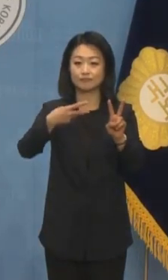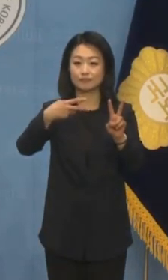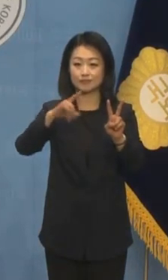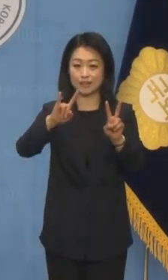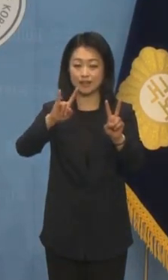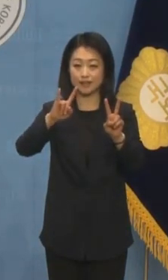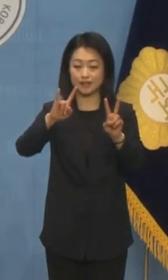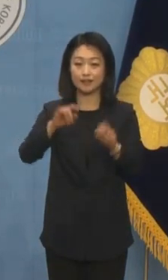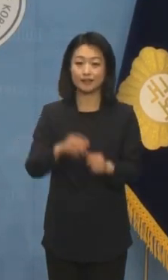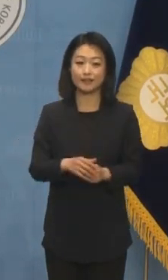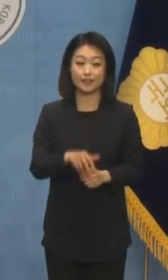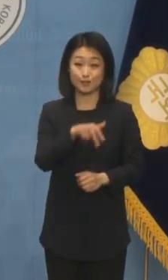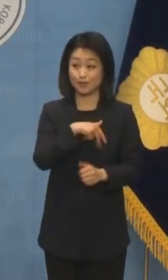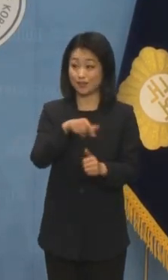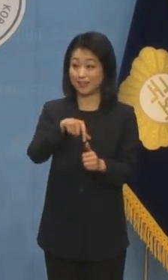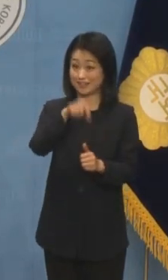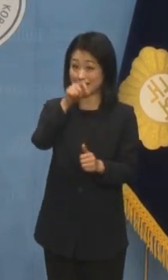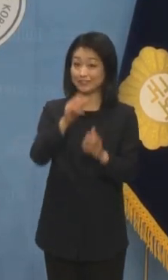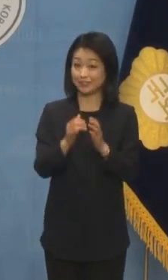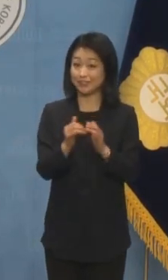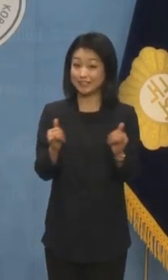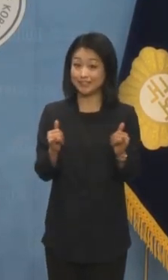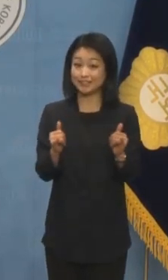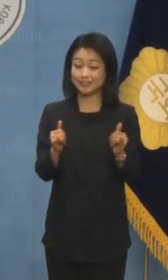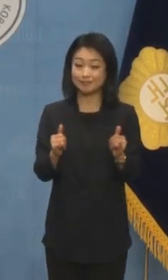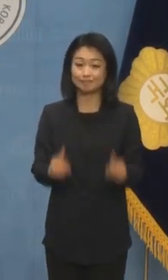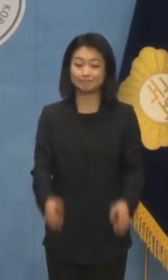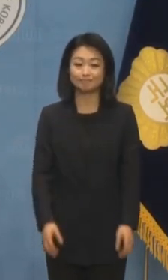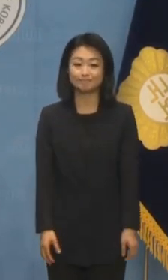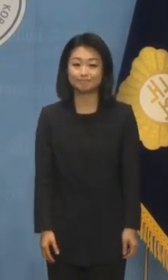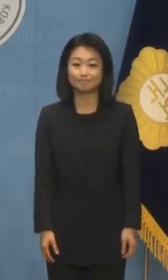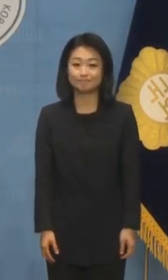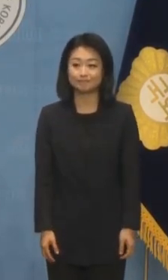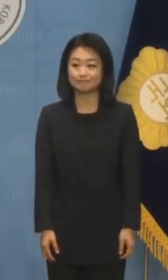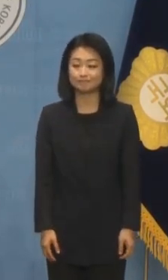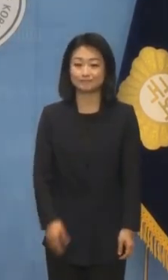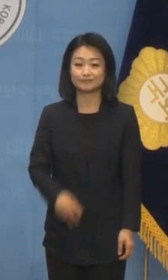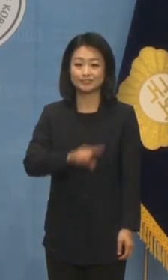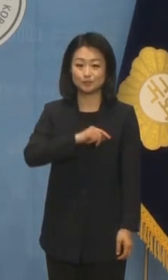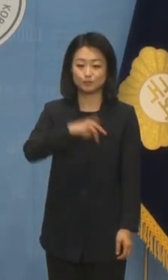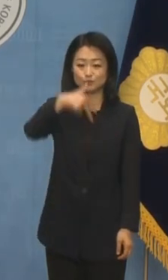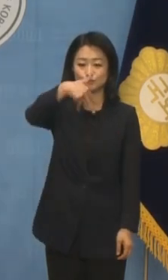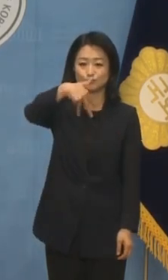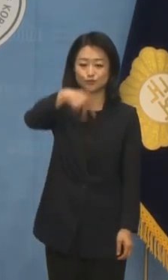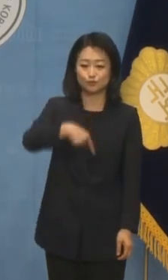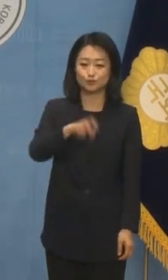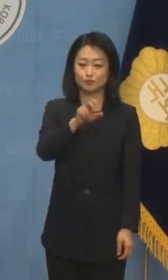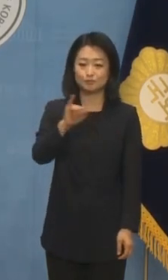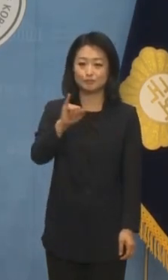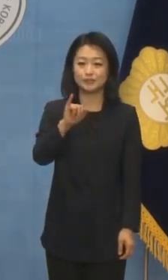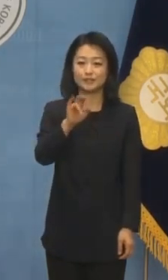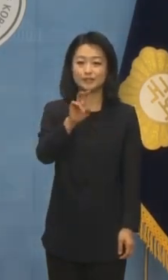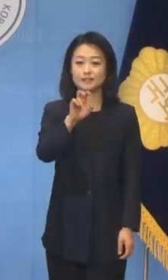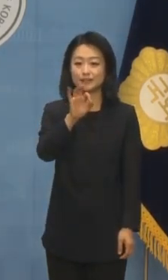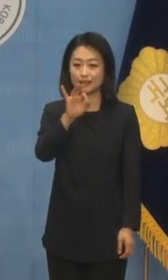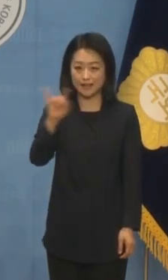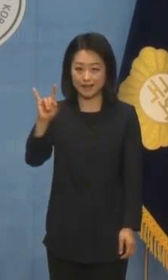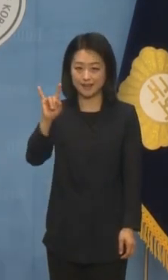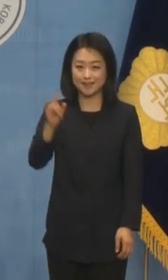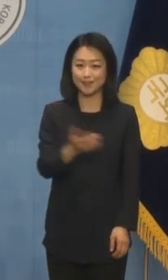22대 당선인, 아직 당선인 신분이죠. 주미가 여러분께 인사드리러